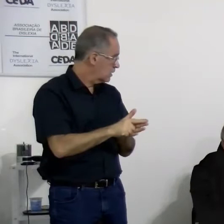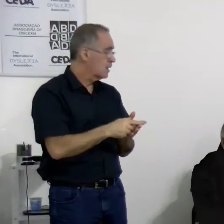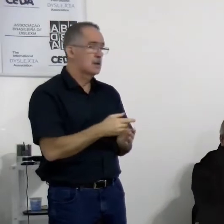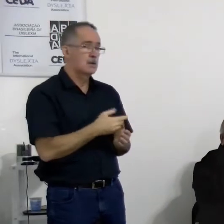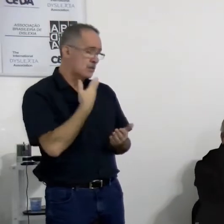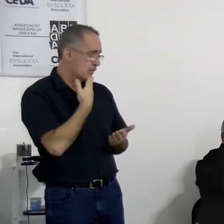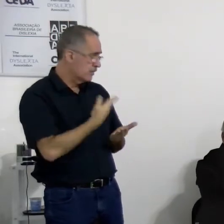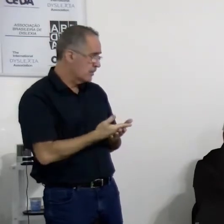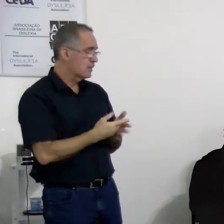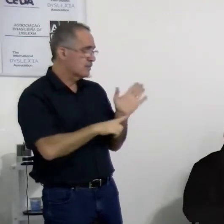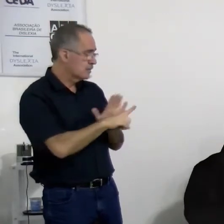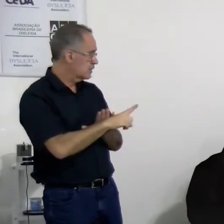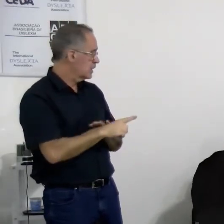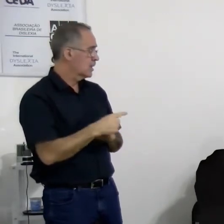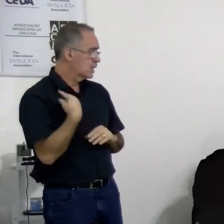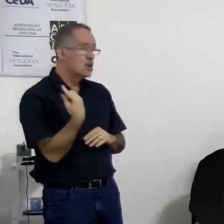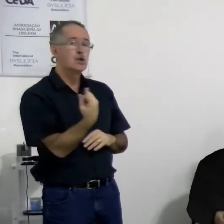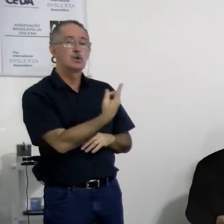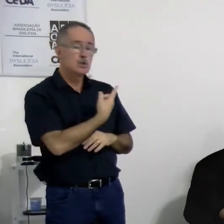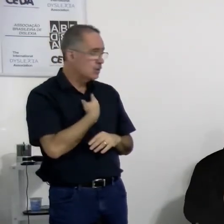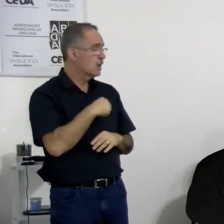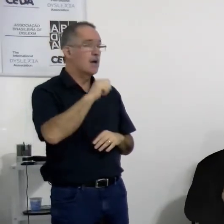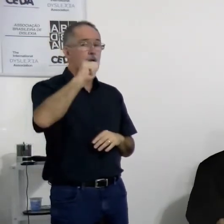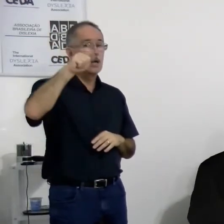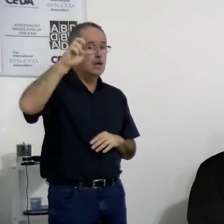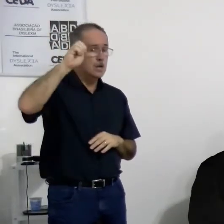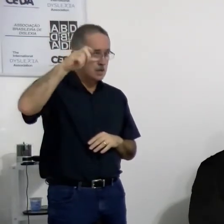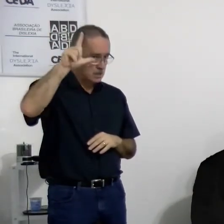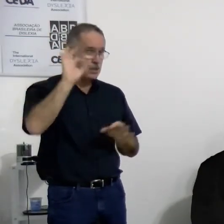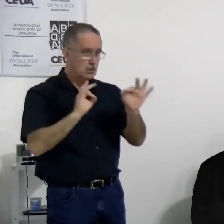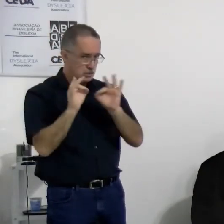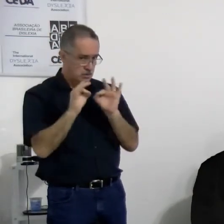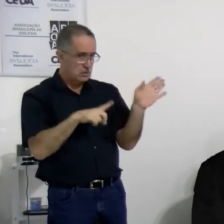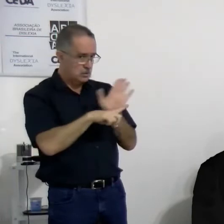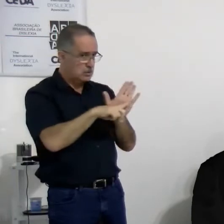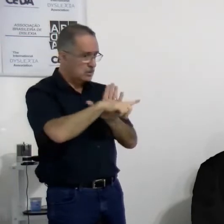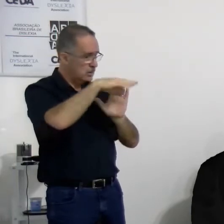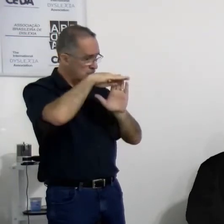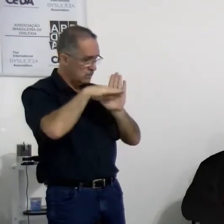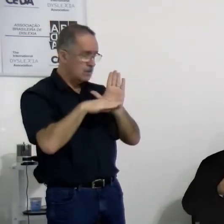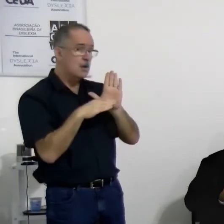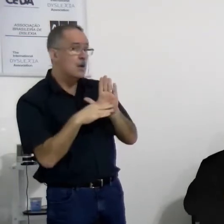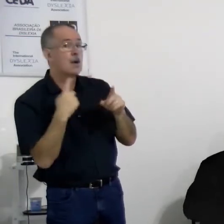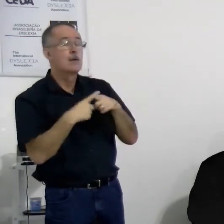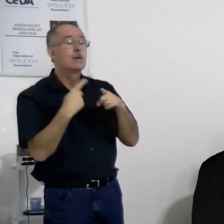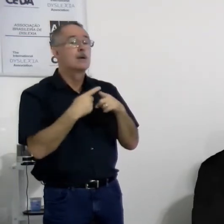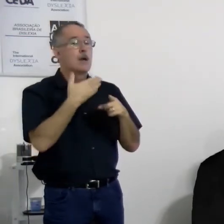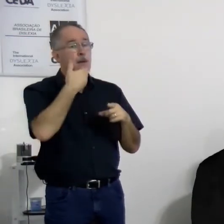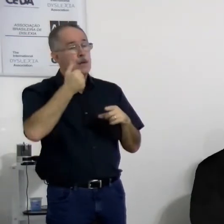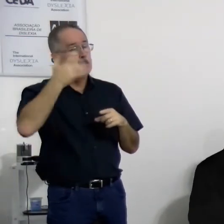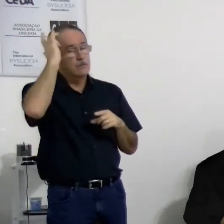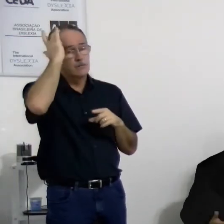por favor. Nós fizemos, a Ângela organizou algumas questões para facilitar a